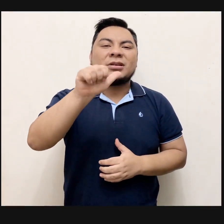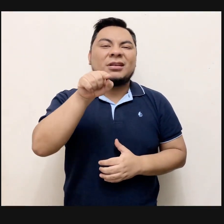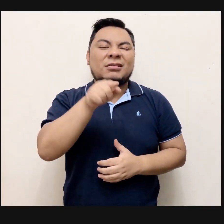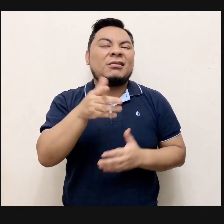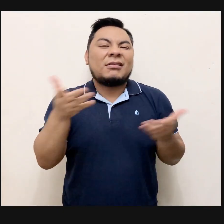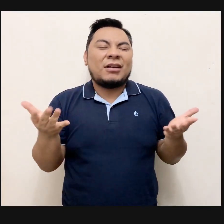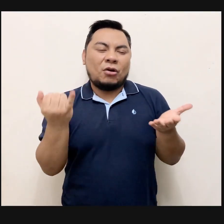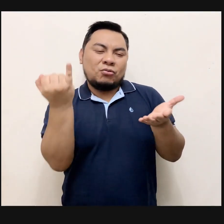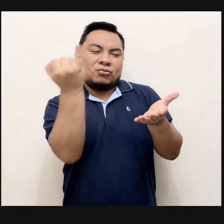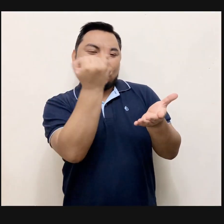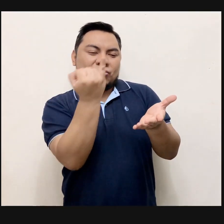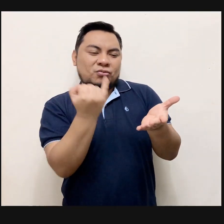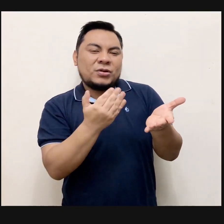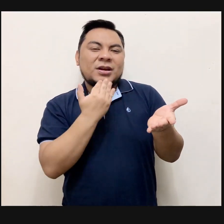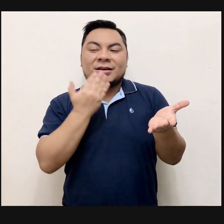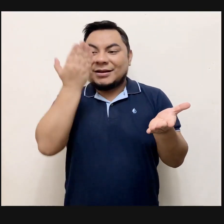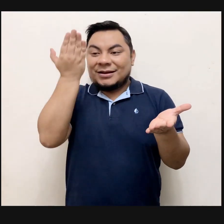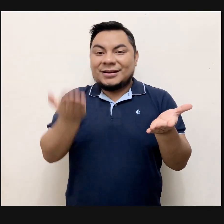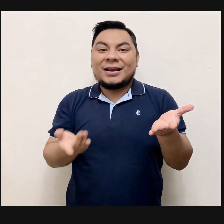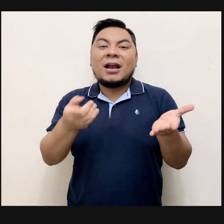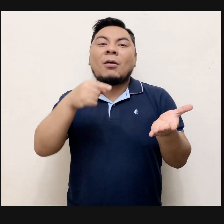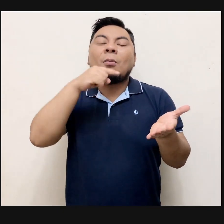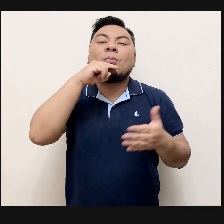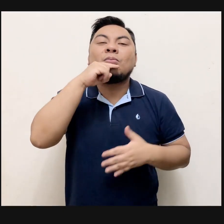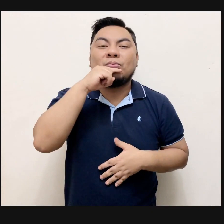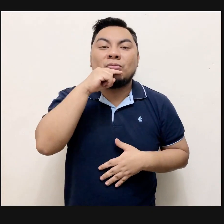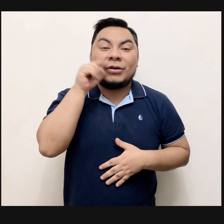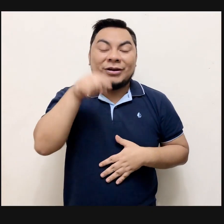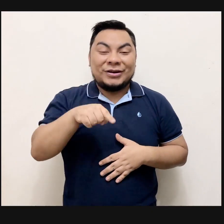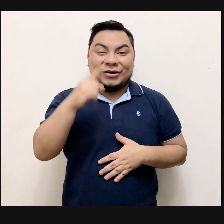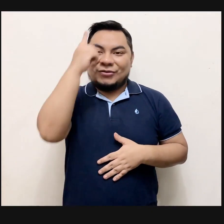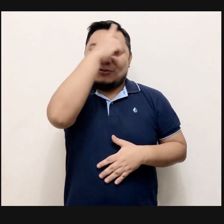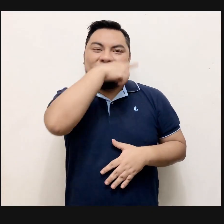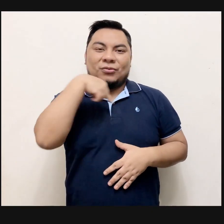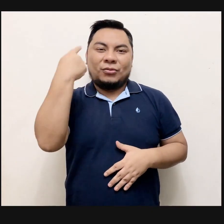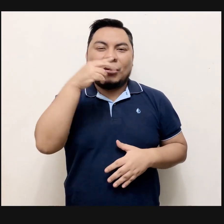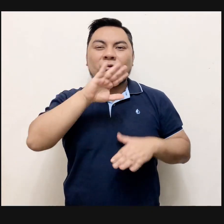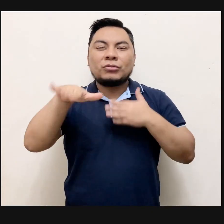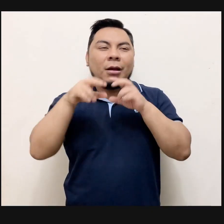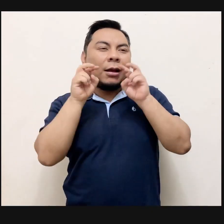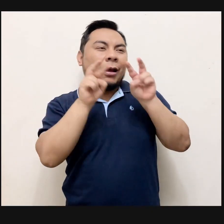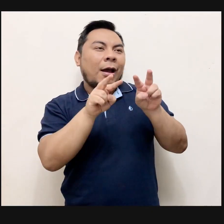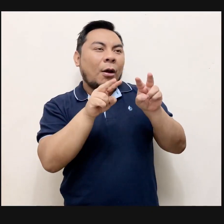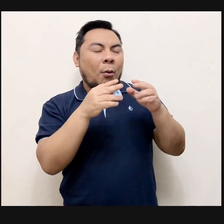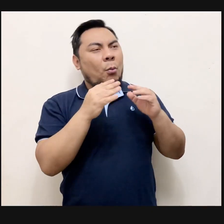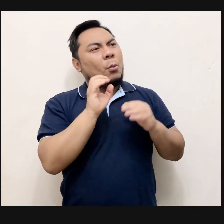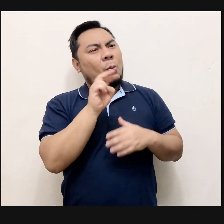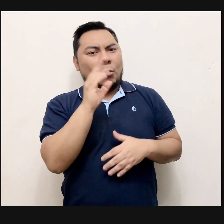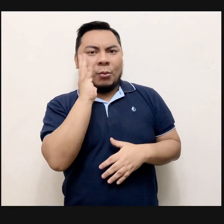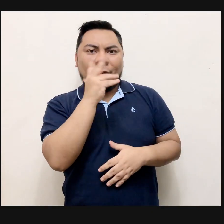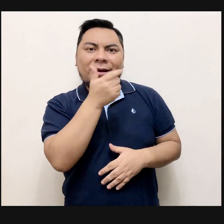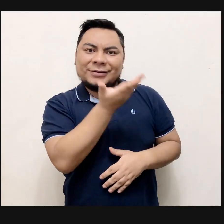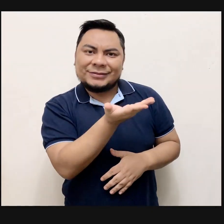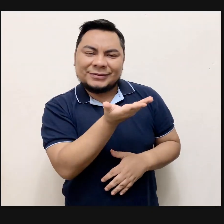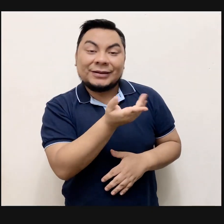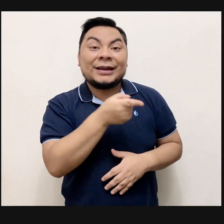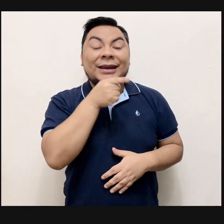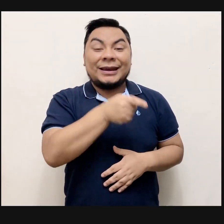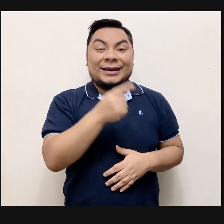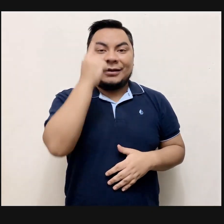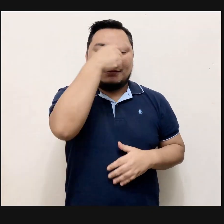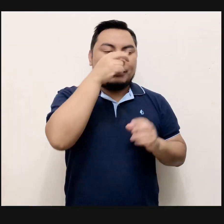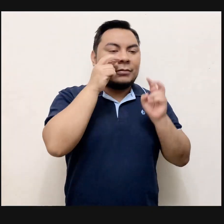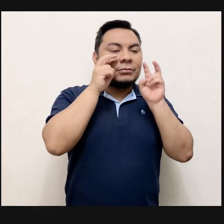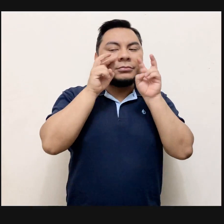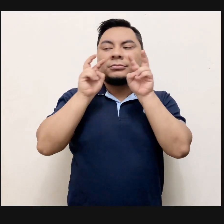estética caricaturesca que tiene como protagonista a una mujer cuya expresión nos atrae e intriga.